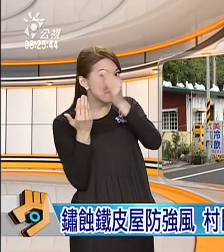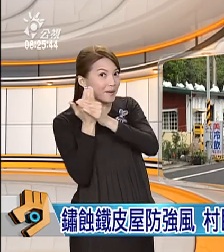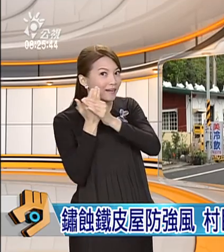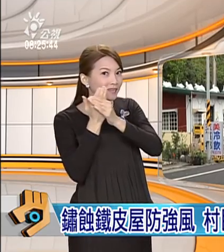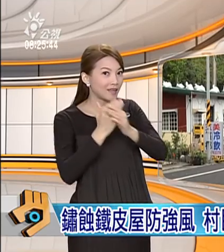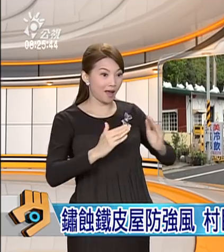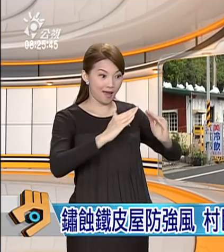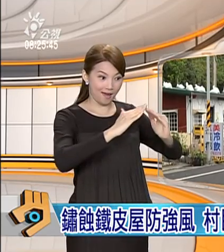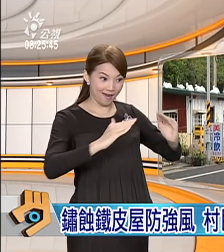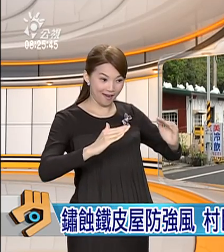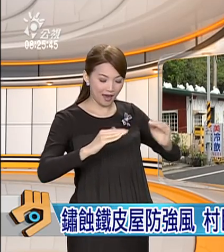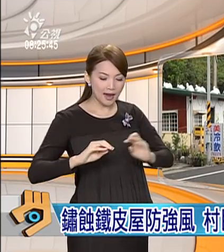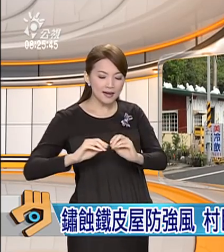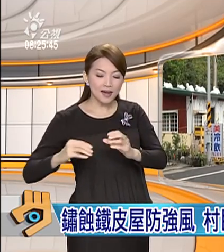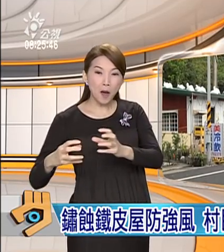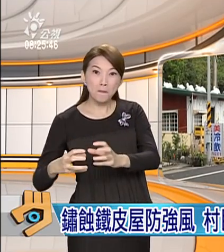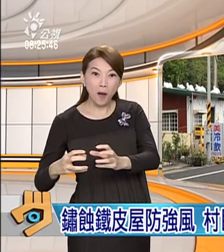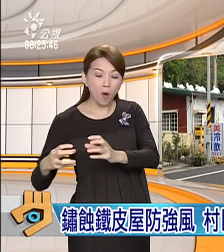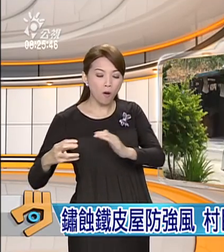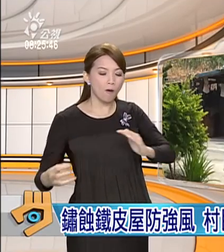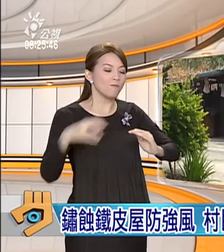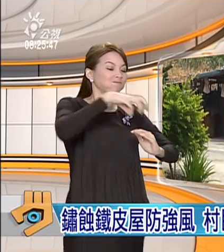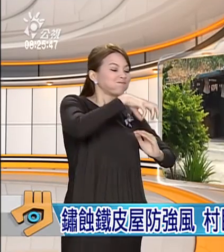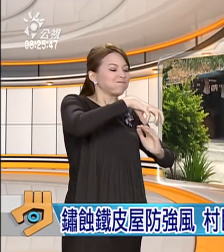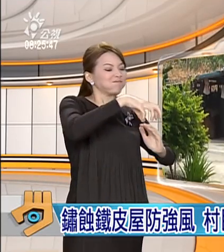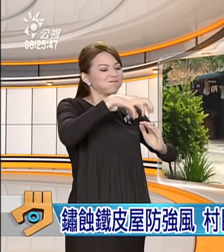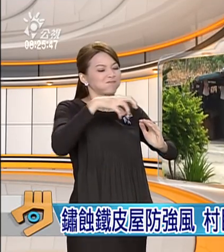屋顶上，成了特殊的景观。